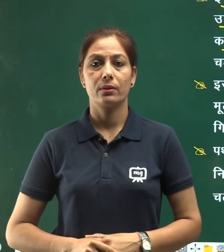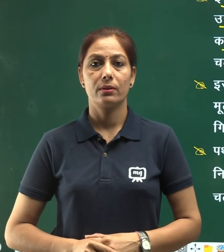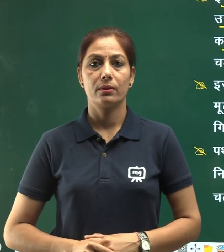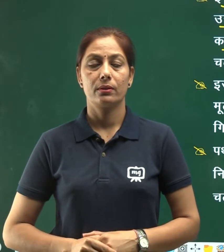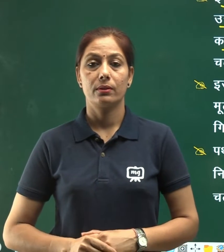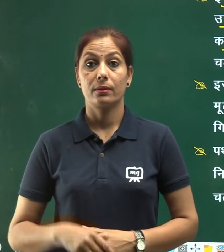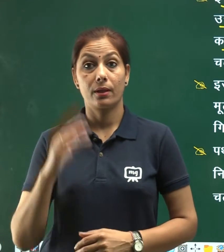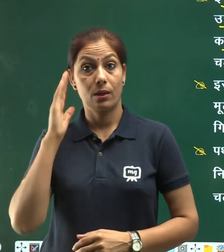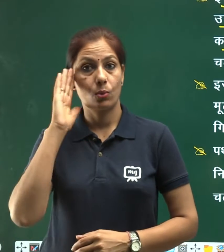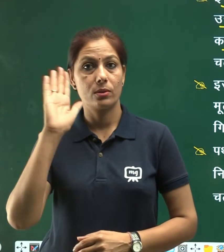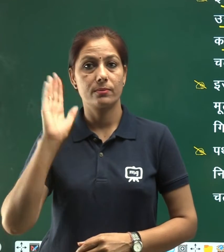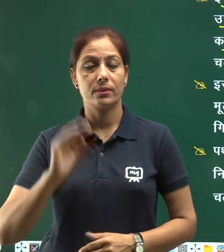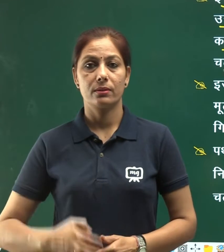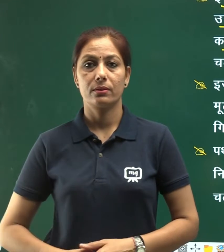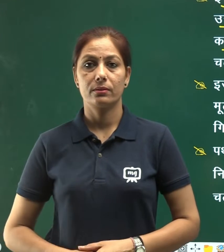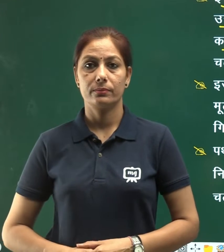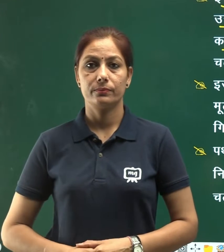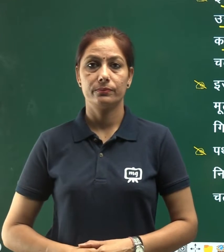पता चलता है।